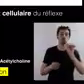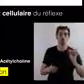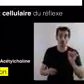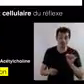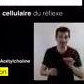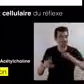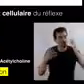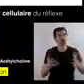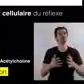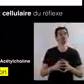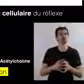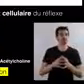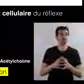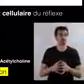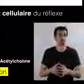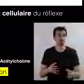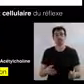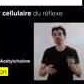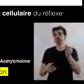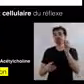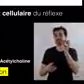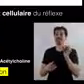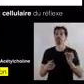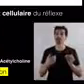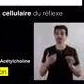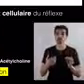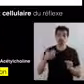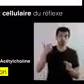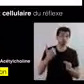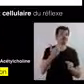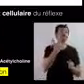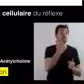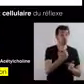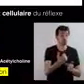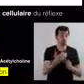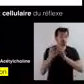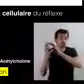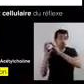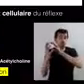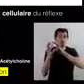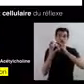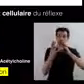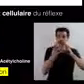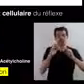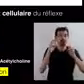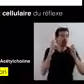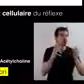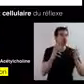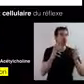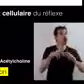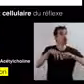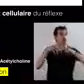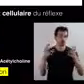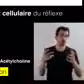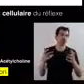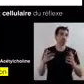que vos neurones qui peuvent donner des potentiels d'action, eh bien, cette dépolarisation au niveau de la cellule musculaire se propage et